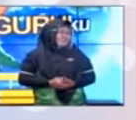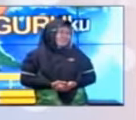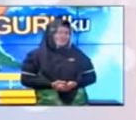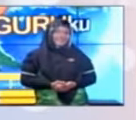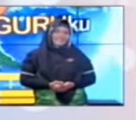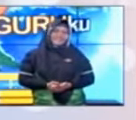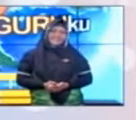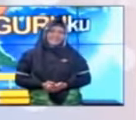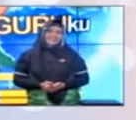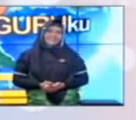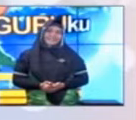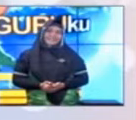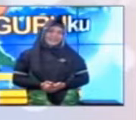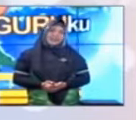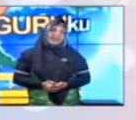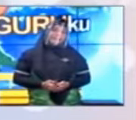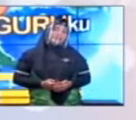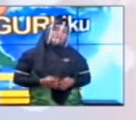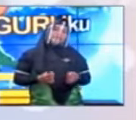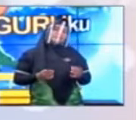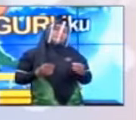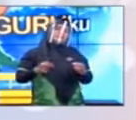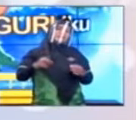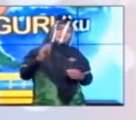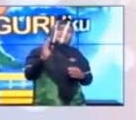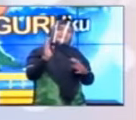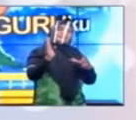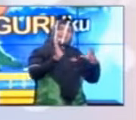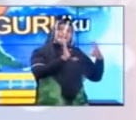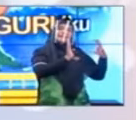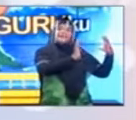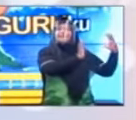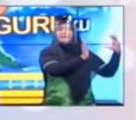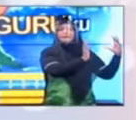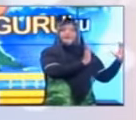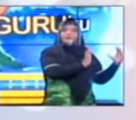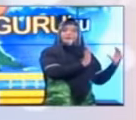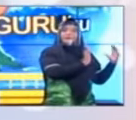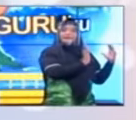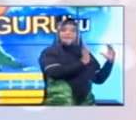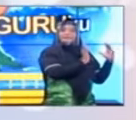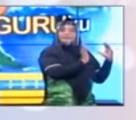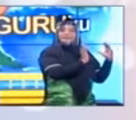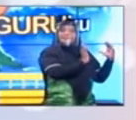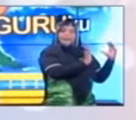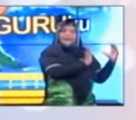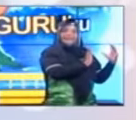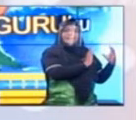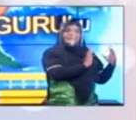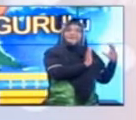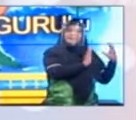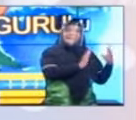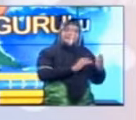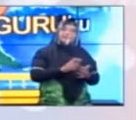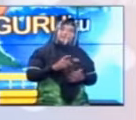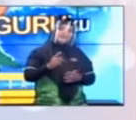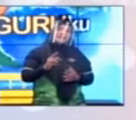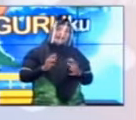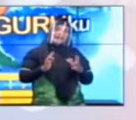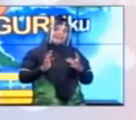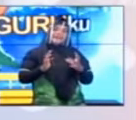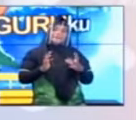Oke. Yang bertumpu itu yang bagaimana sih, Bu Regina? Yang bertumpu itu posisi yang pertama di gambar nomor yang sebelah kiri ya, Pak. Yang nomor satu